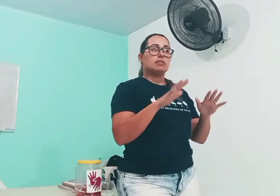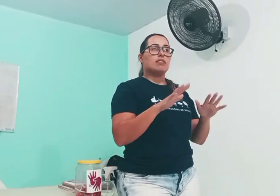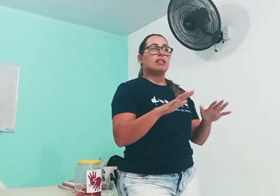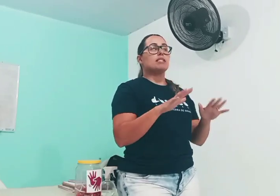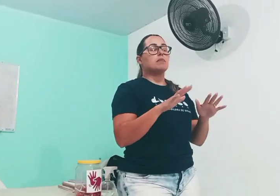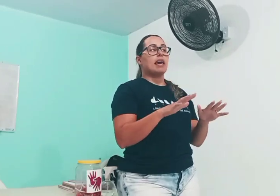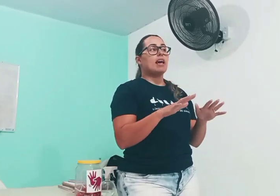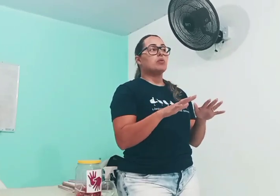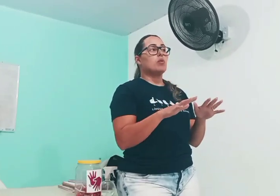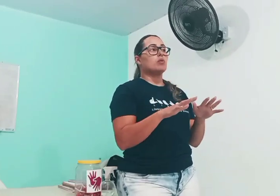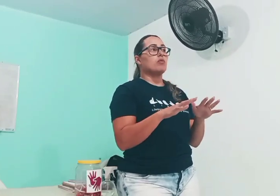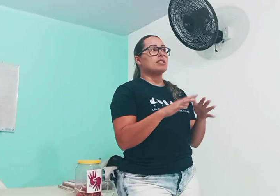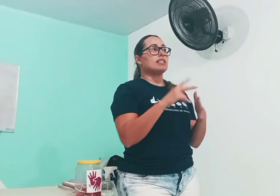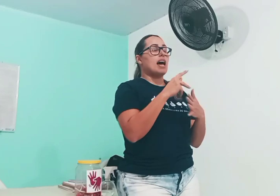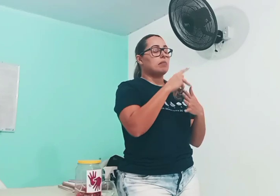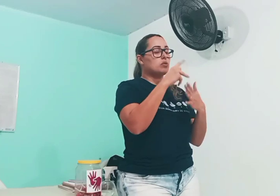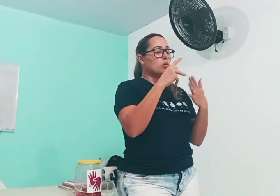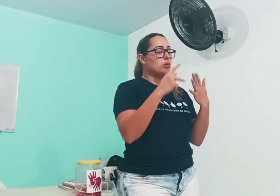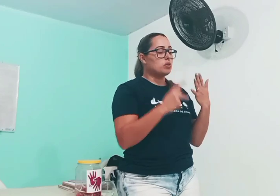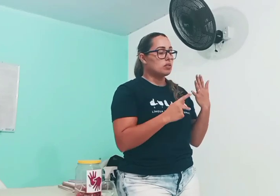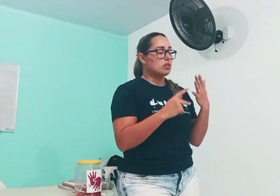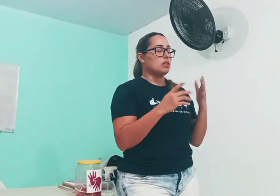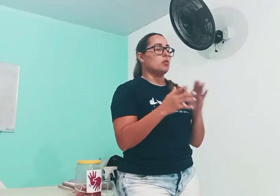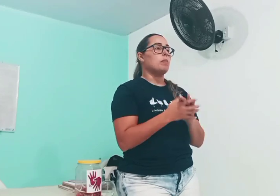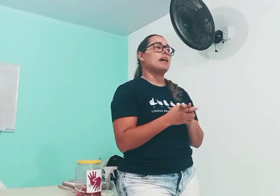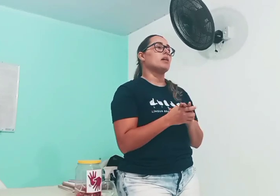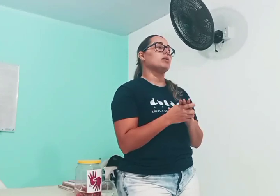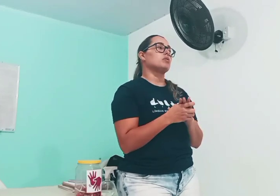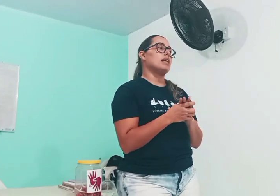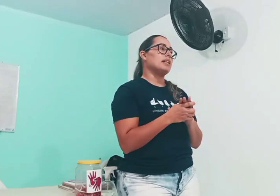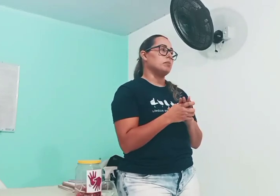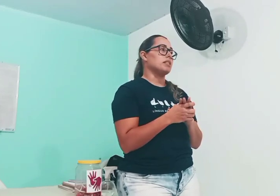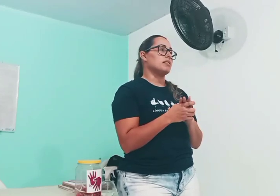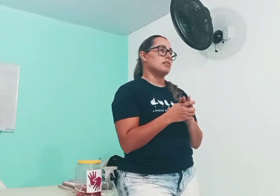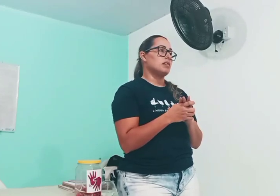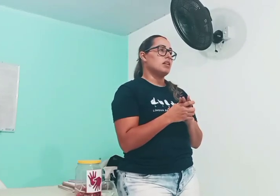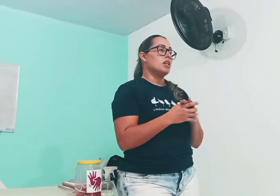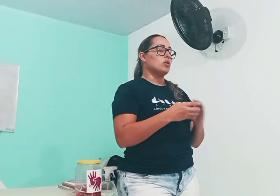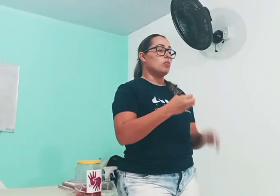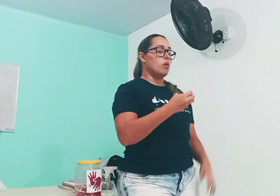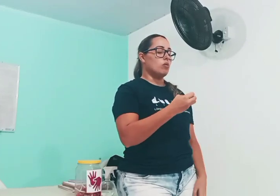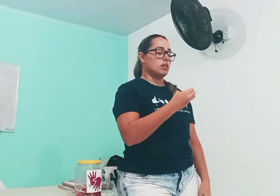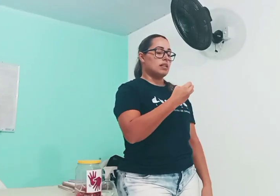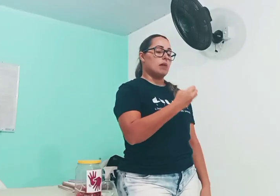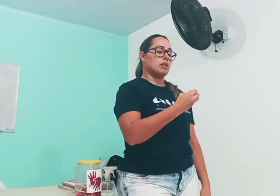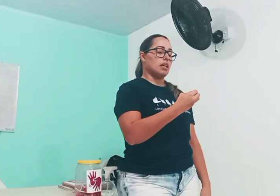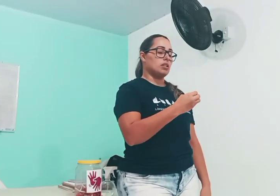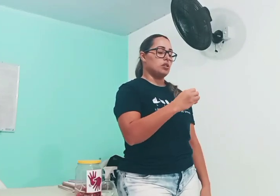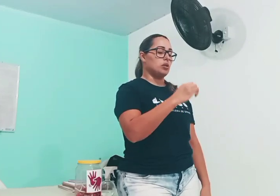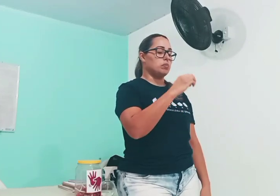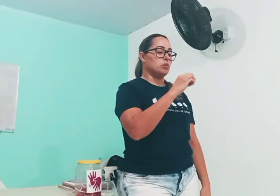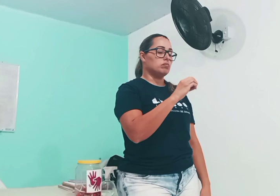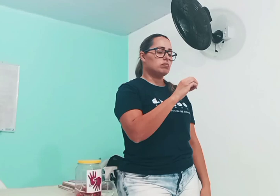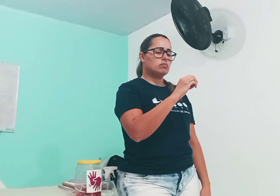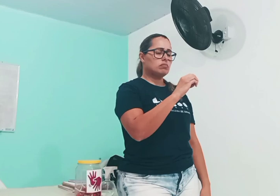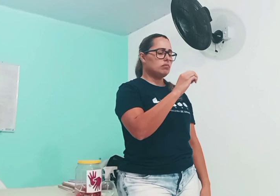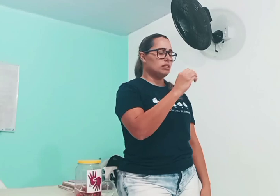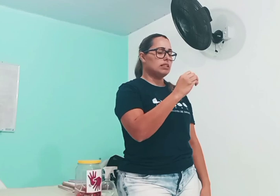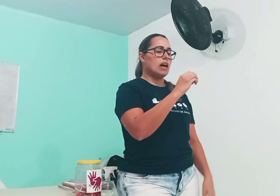fica esperto quando você sabe sobre os 5 parâmetros da Libras. Então, bom, você sabe que é tipo, sei lá, como